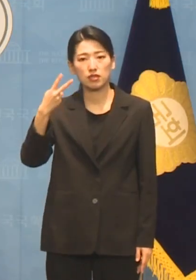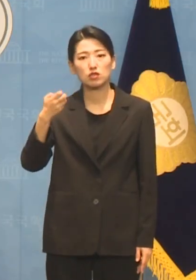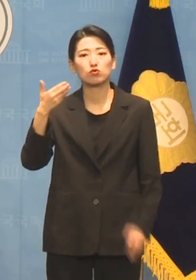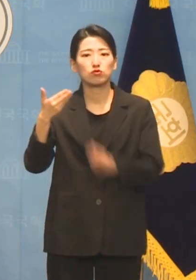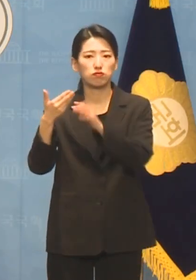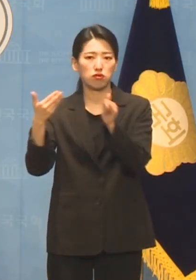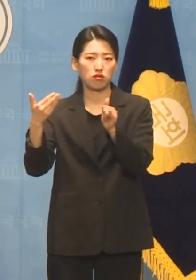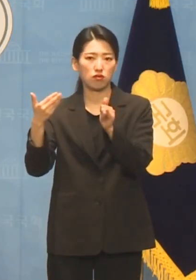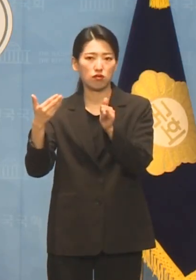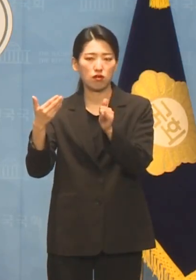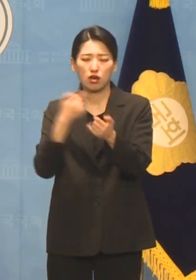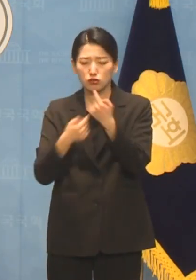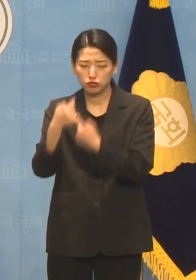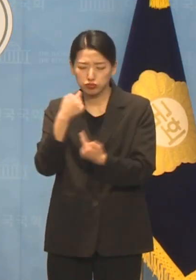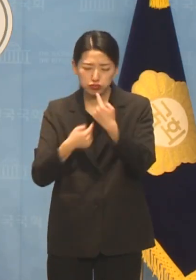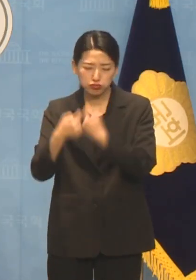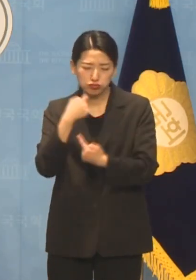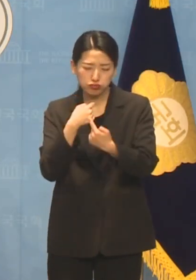8,829명이었고 누적 제보는